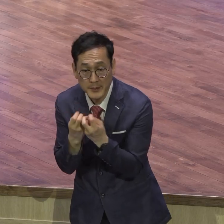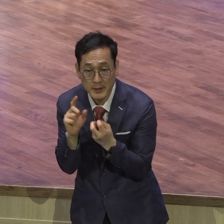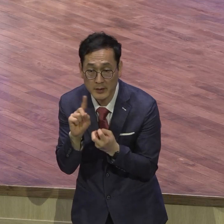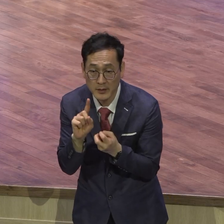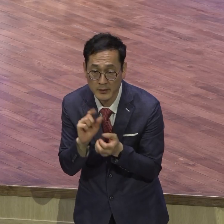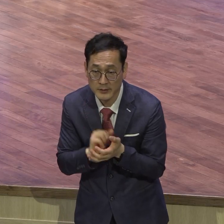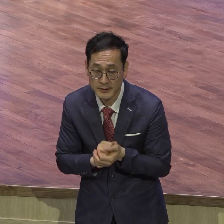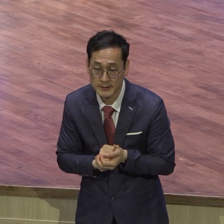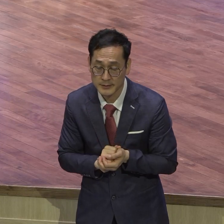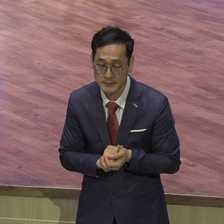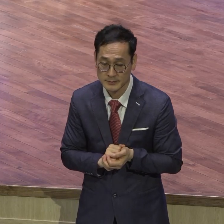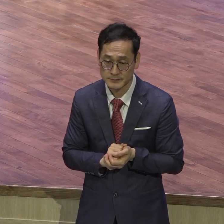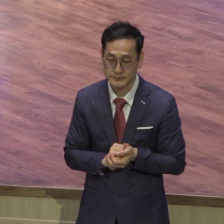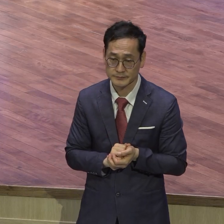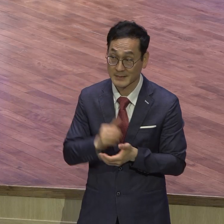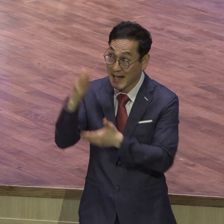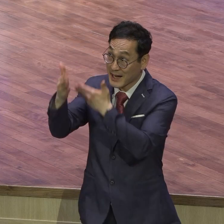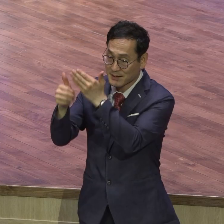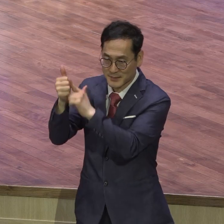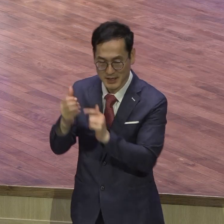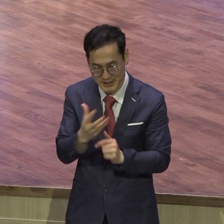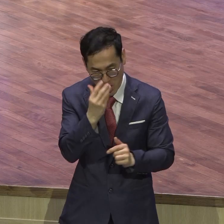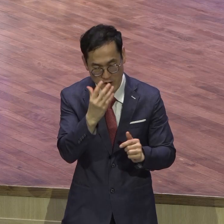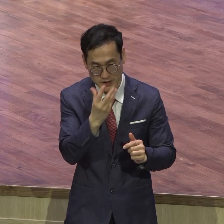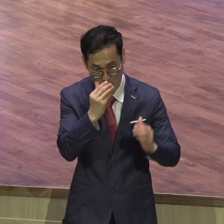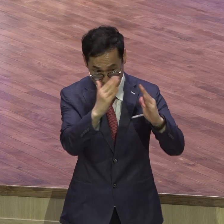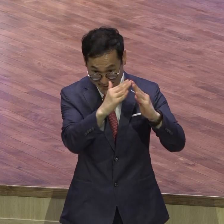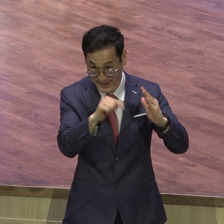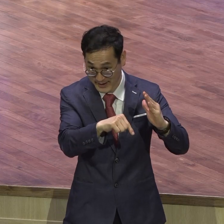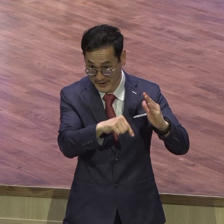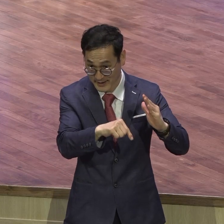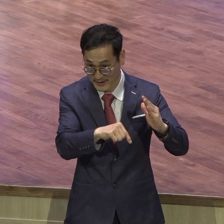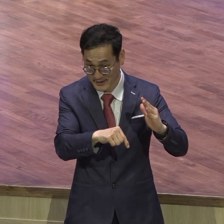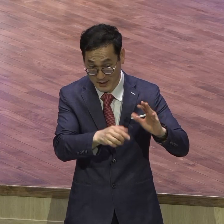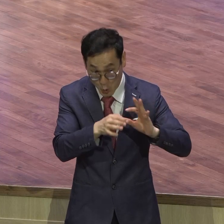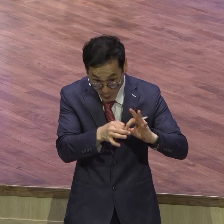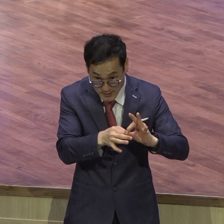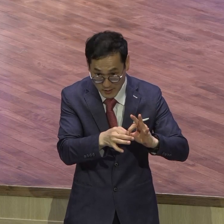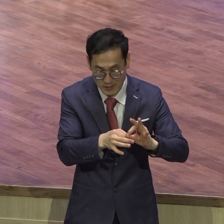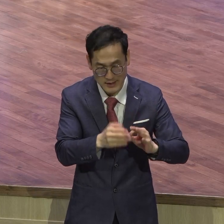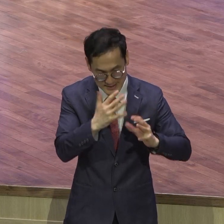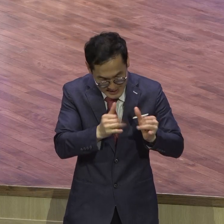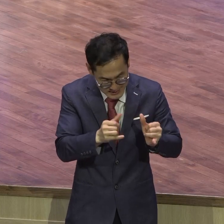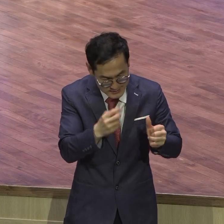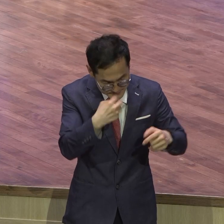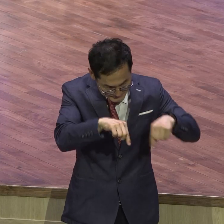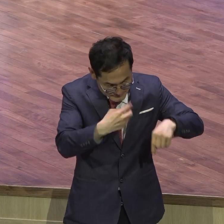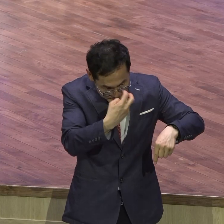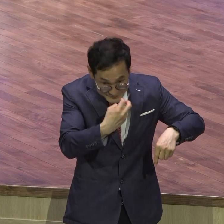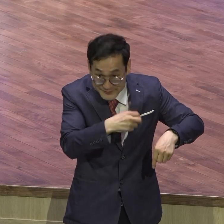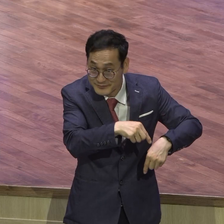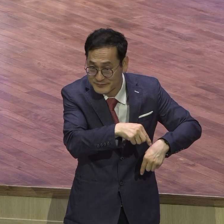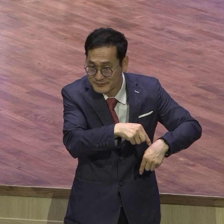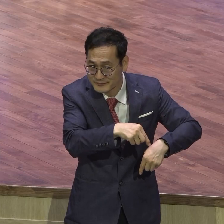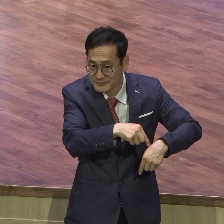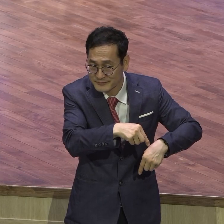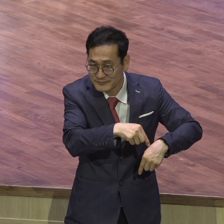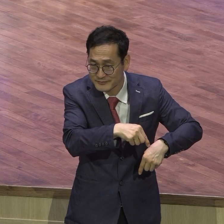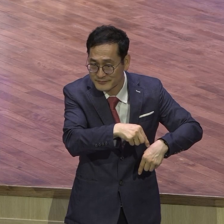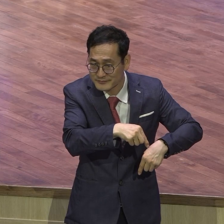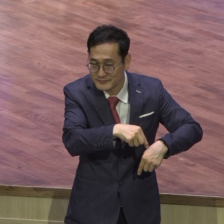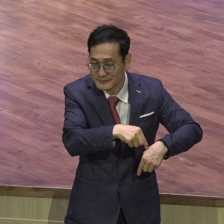하나님께서 성막을 통해서 이스라엘 백성들의 삶을 인도하셨듯이 성막을 통해서 이스라엘 백성들의